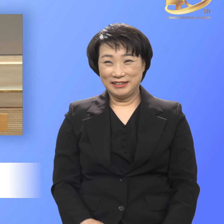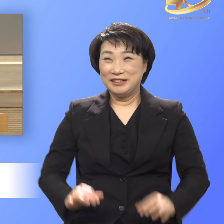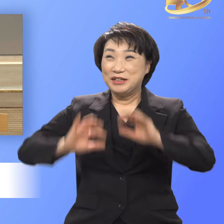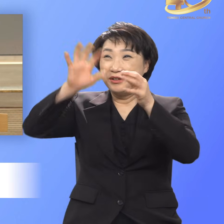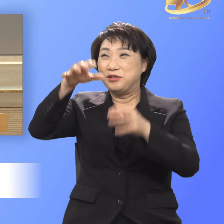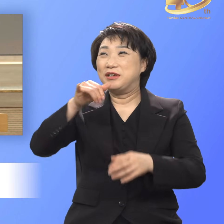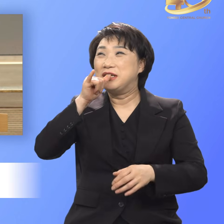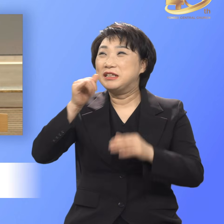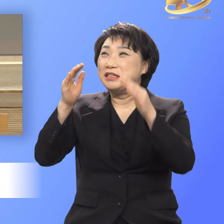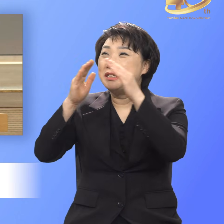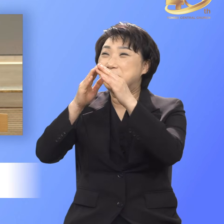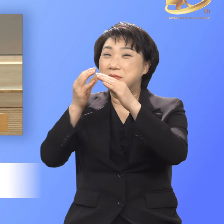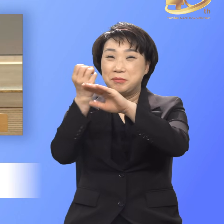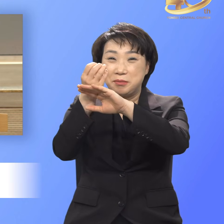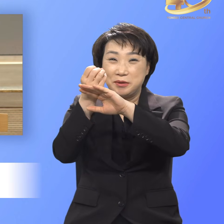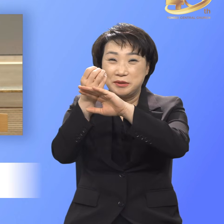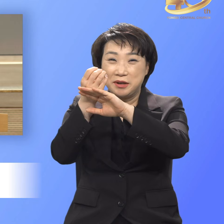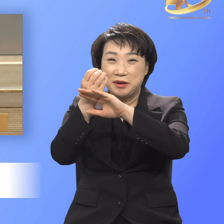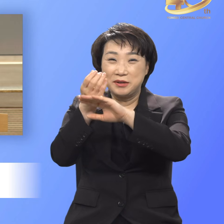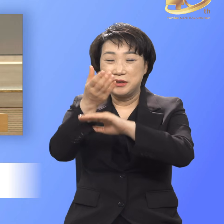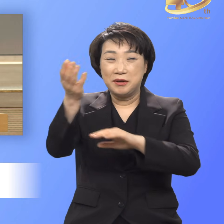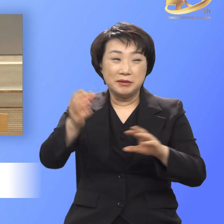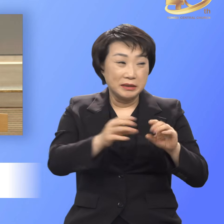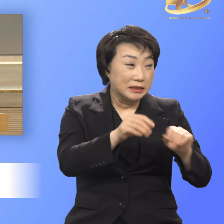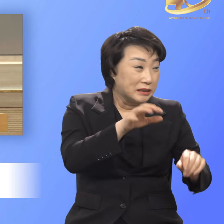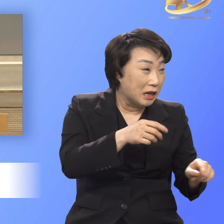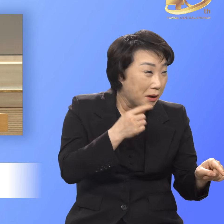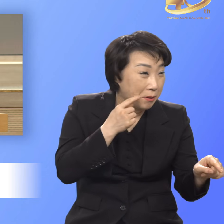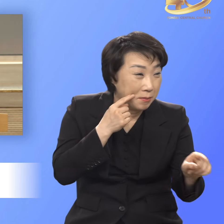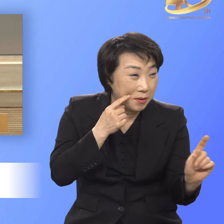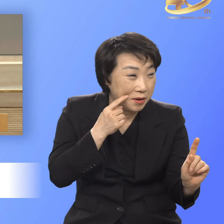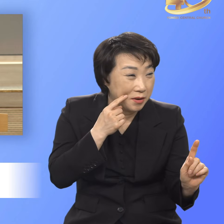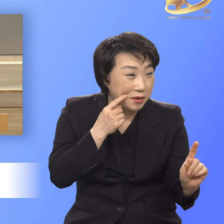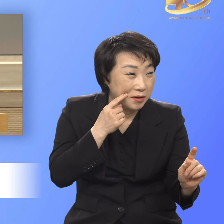천국에 있는 집이 보석이 이 땅에는 다